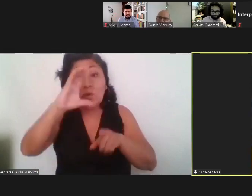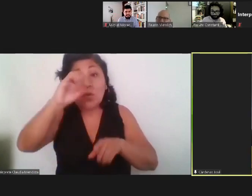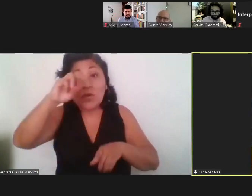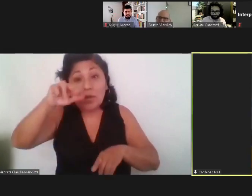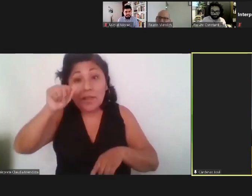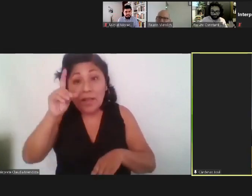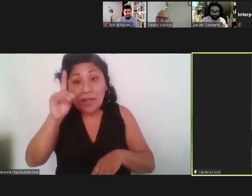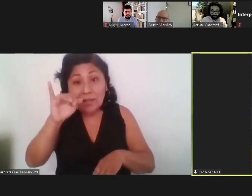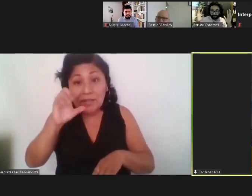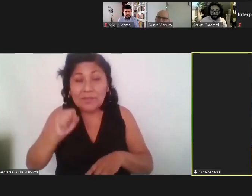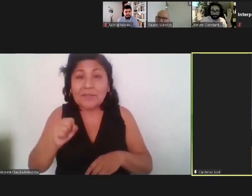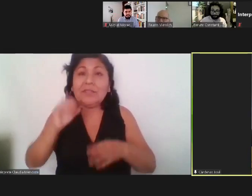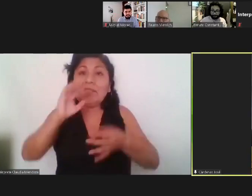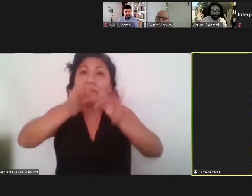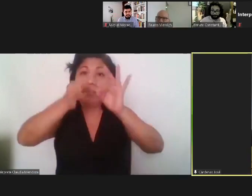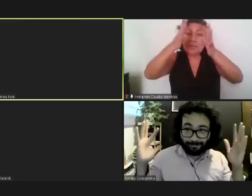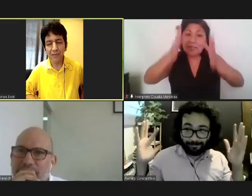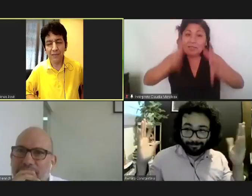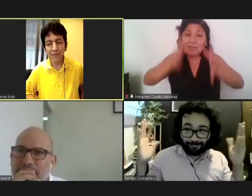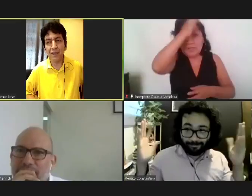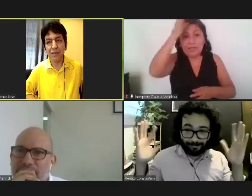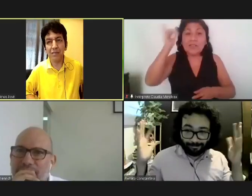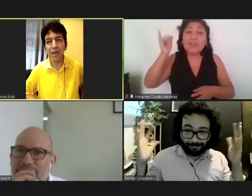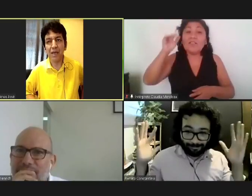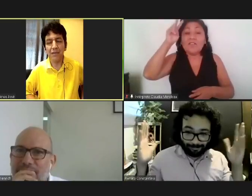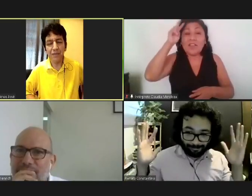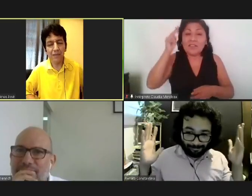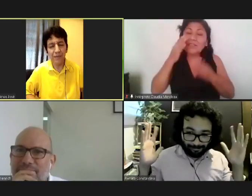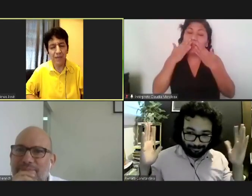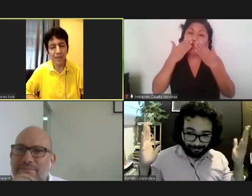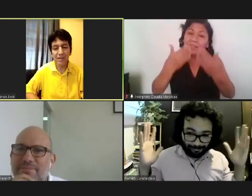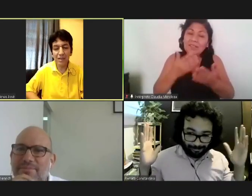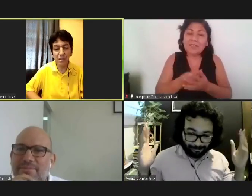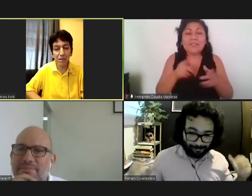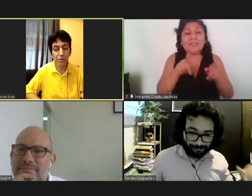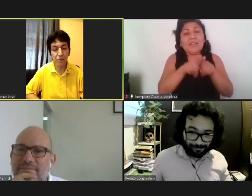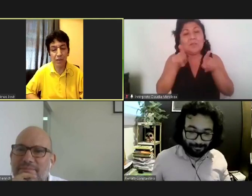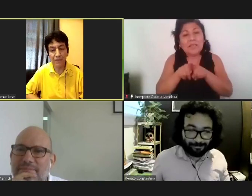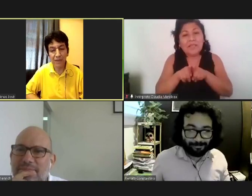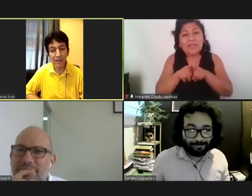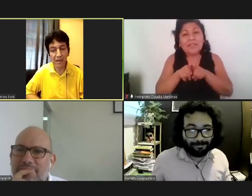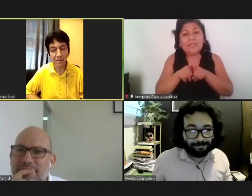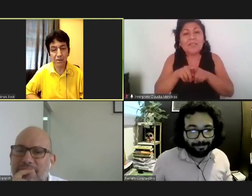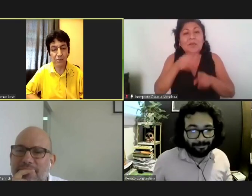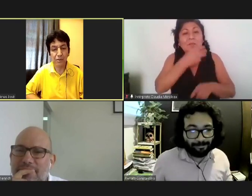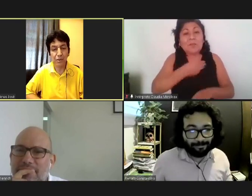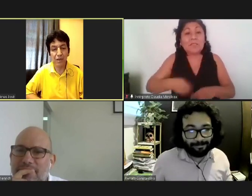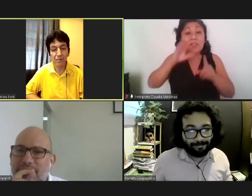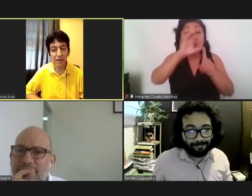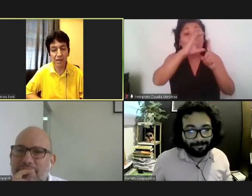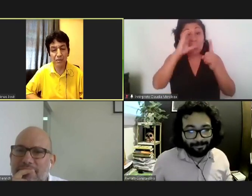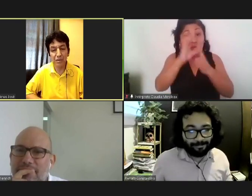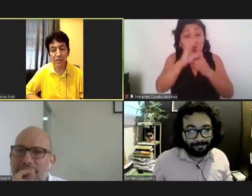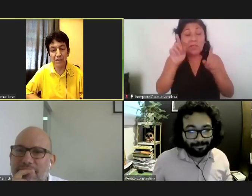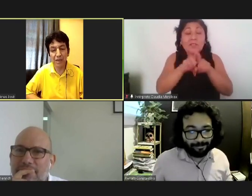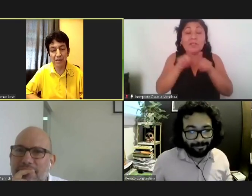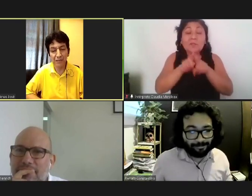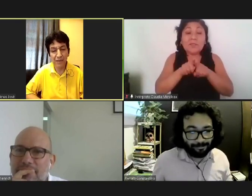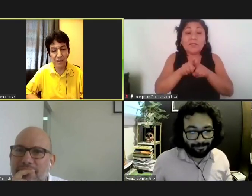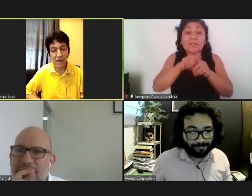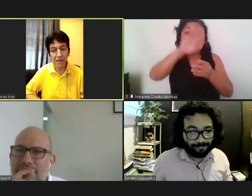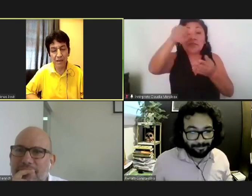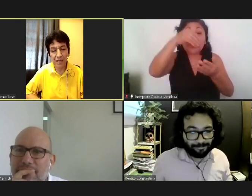intérpretes Claudia Mendoza y Vanessa Flores, y también al Ministerio de Cultura, al Centro Cultural de España, Movie Dead